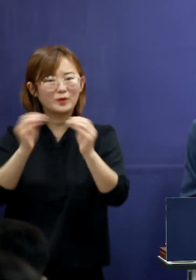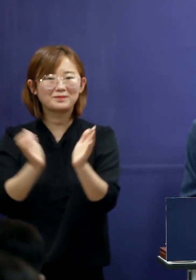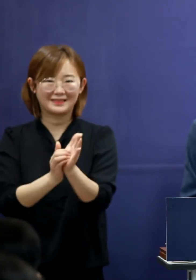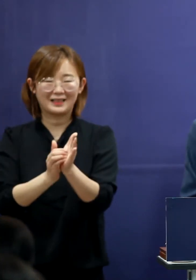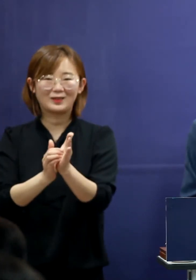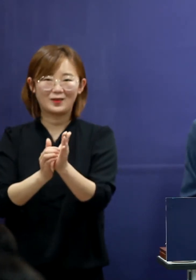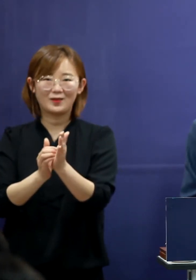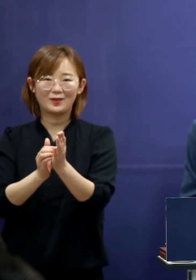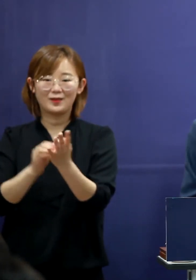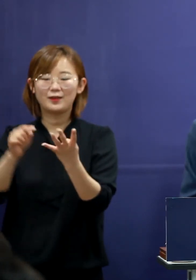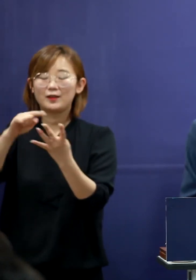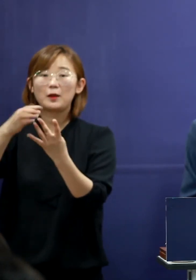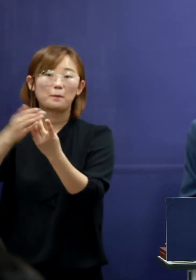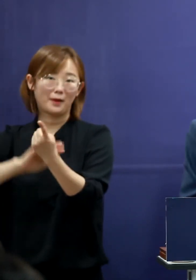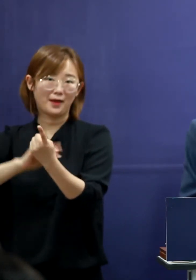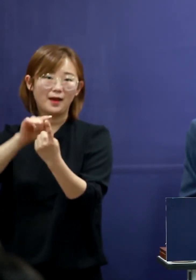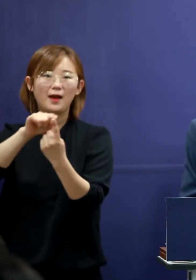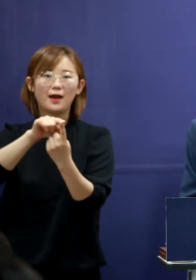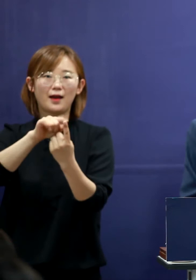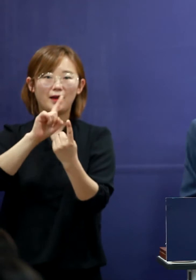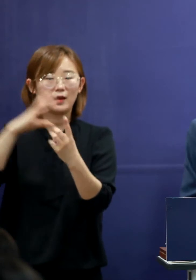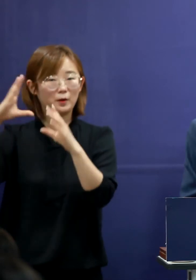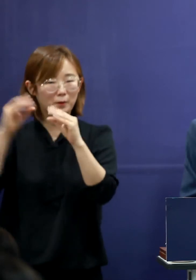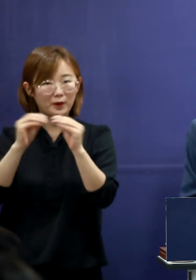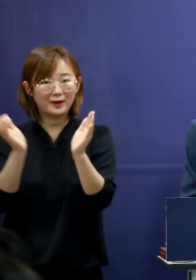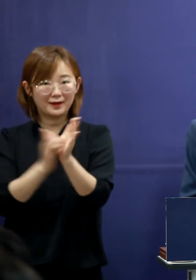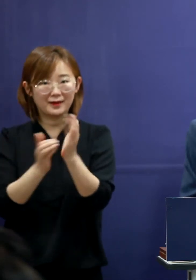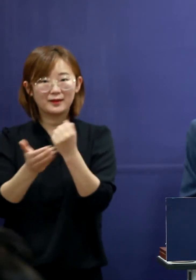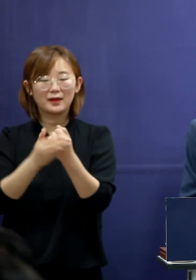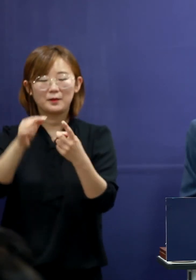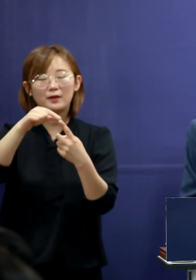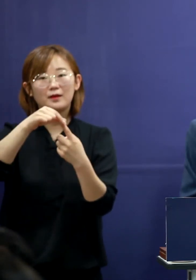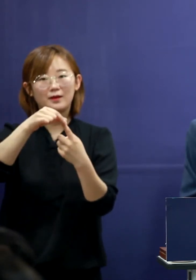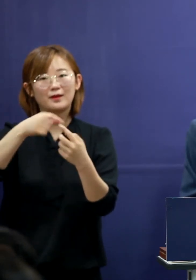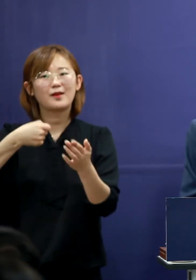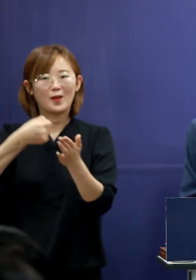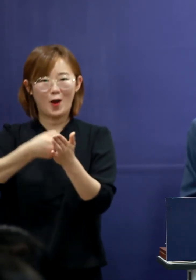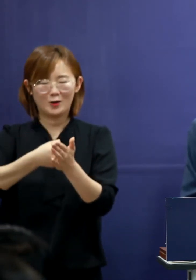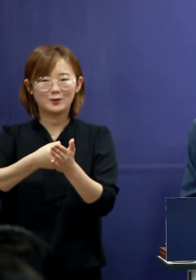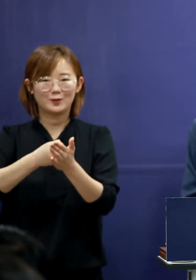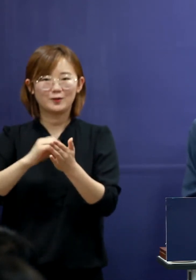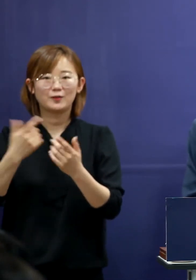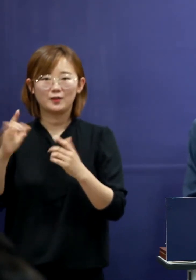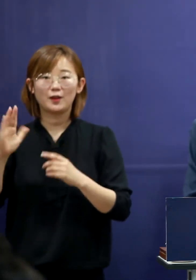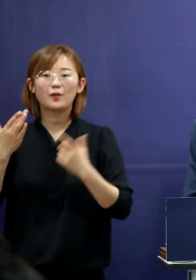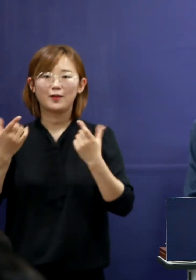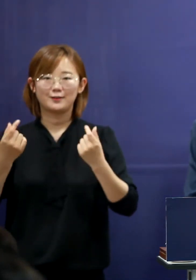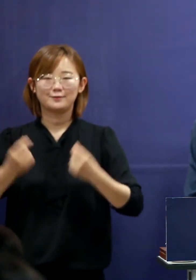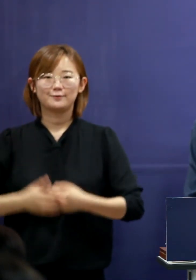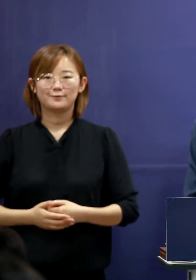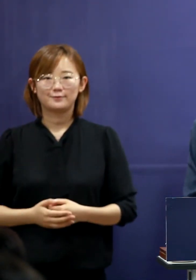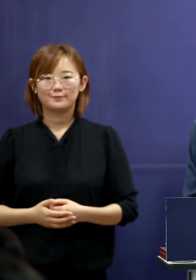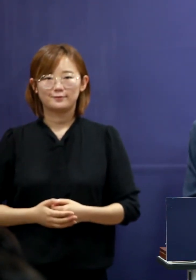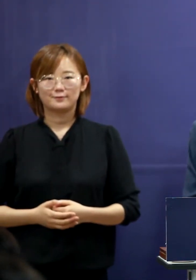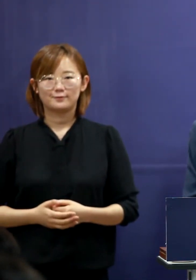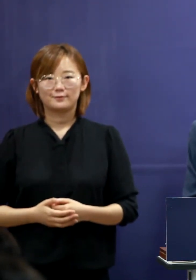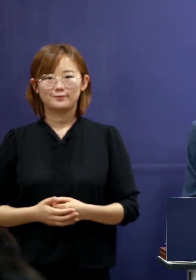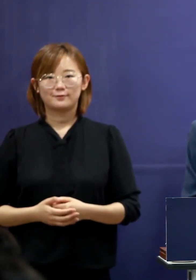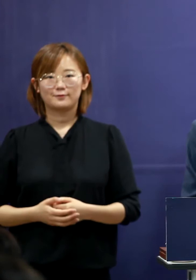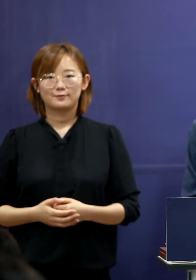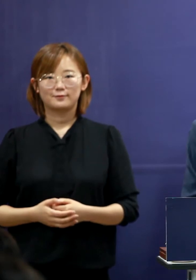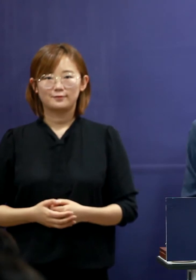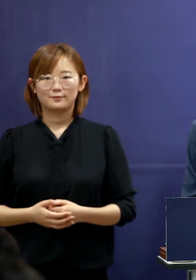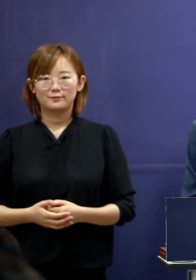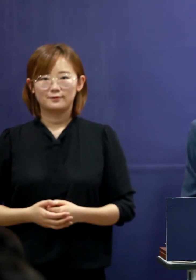갖춘 곳이 한 군데가 될 것 같다. 지금 현재 평가로서는 그렇습니다. 그 사이에도